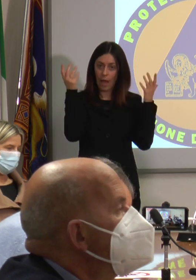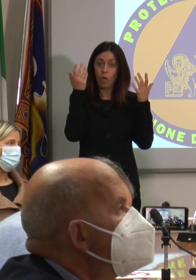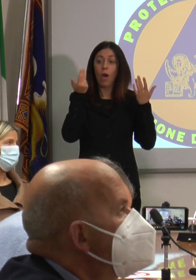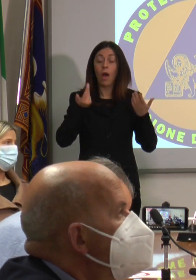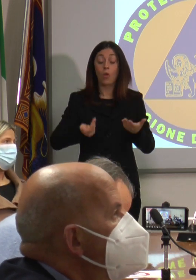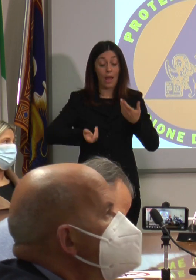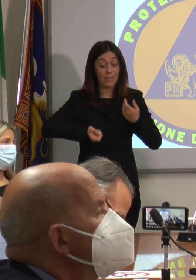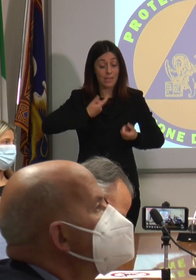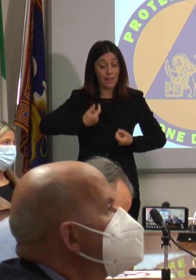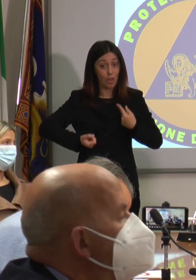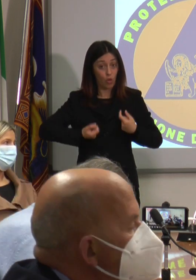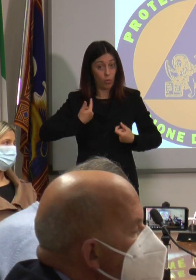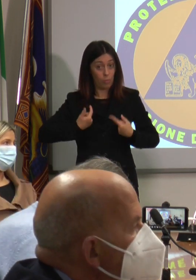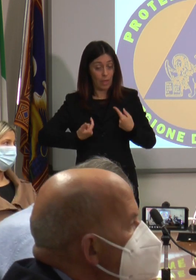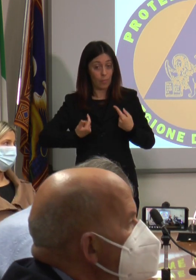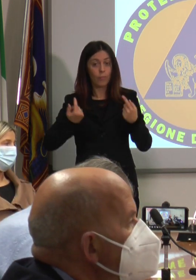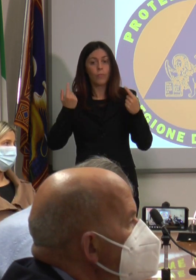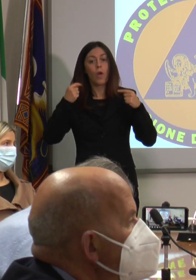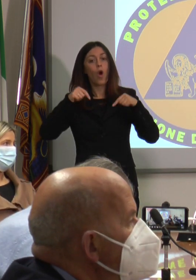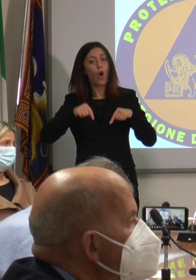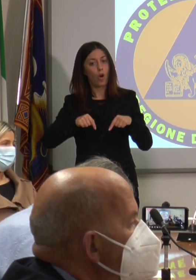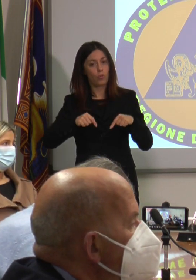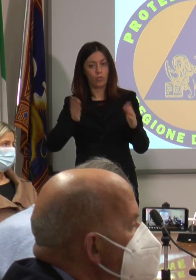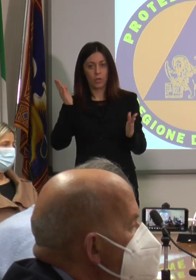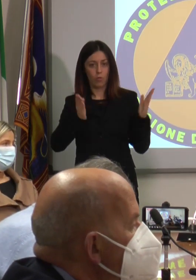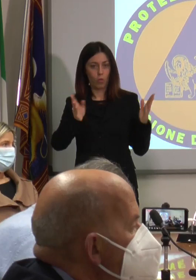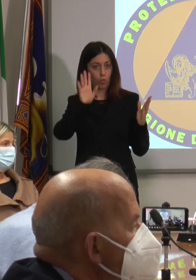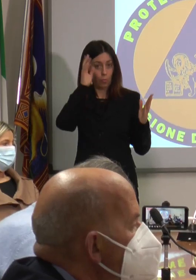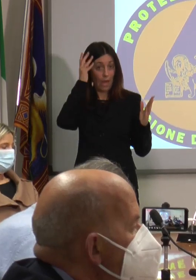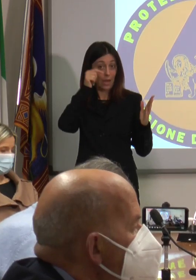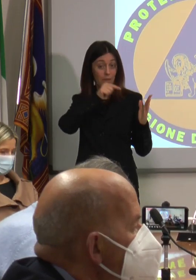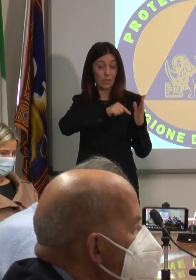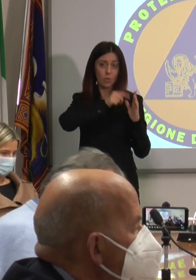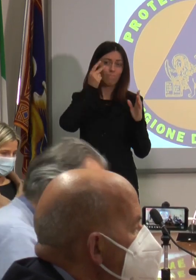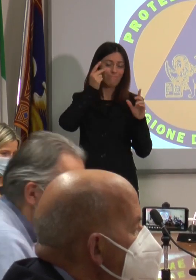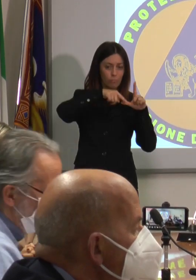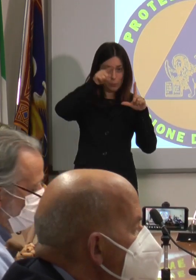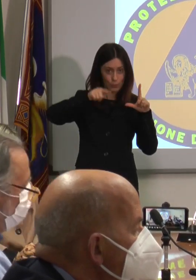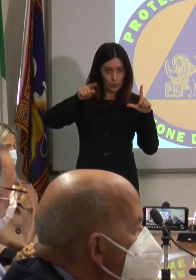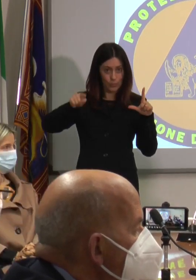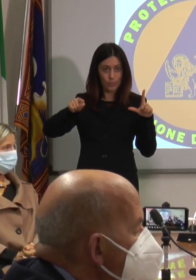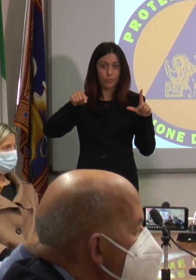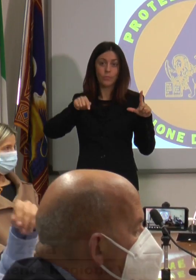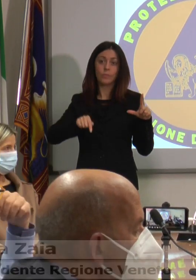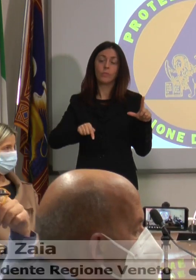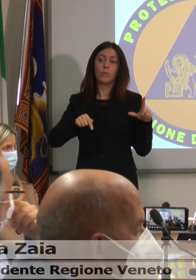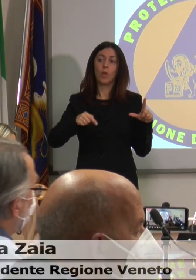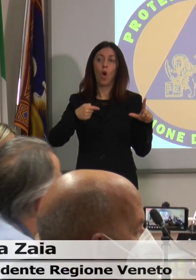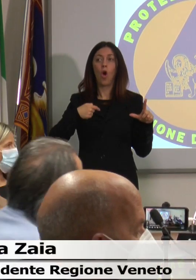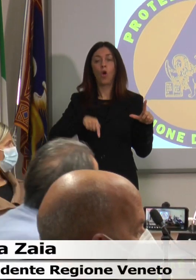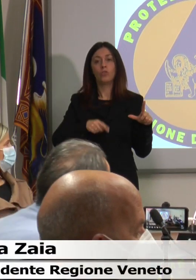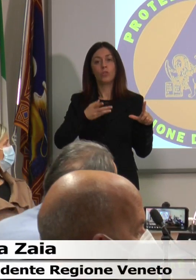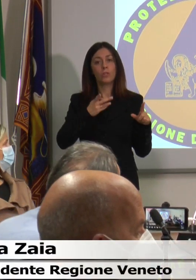Oggi diciamo che rispetto alla curva di marzo abbiamo un carico di ricoveri, diciamo, che è